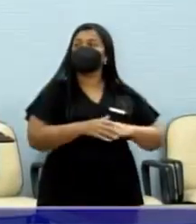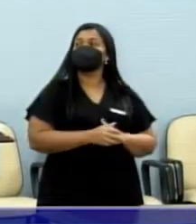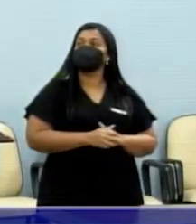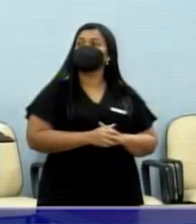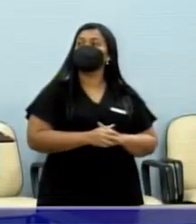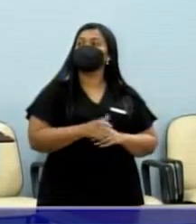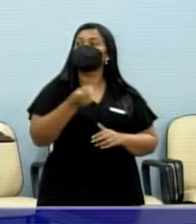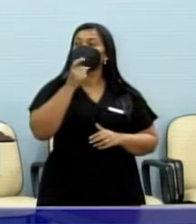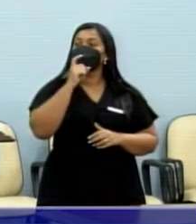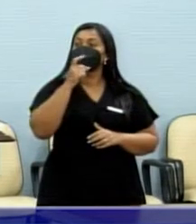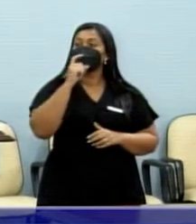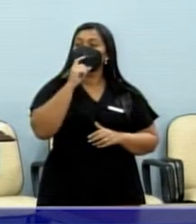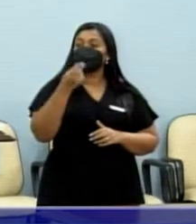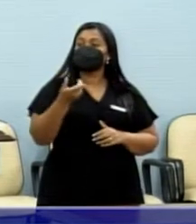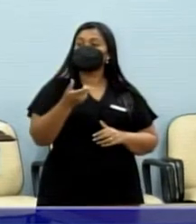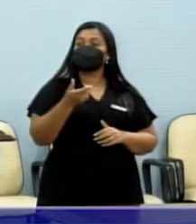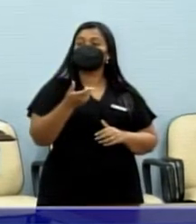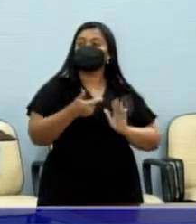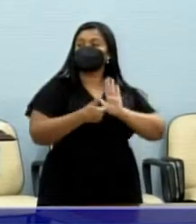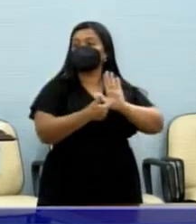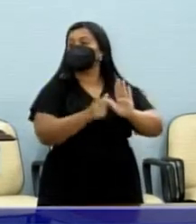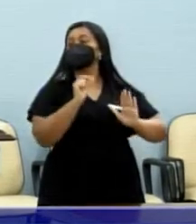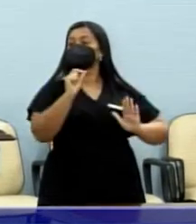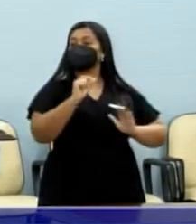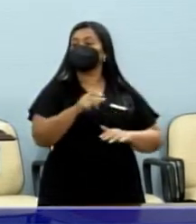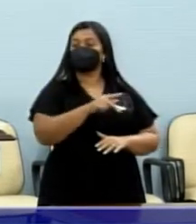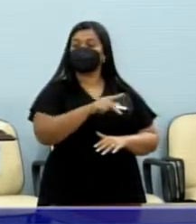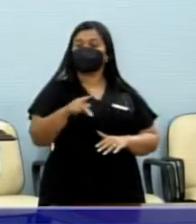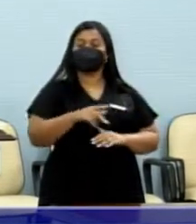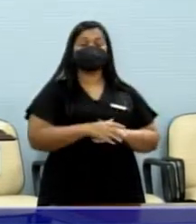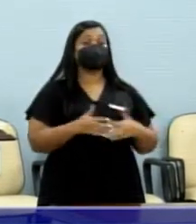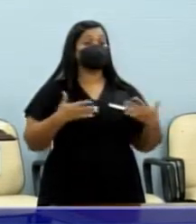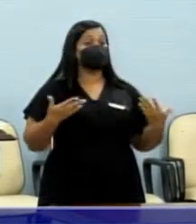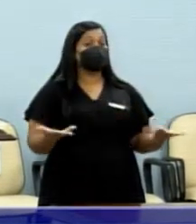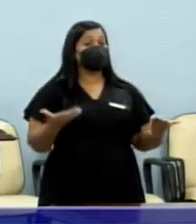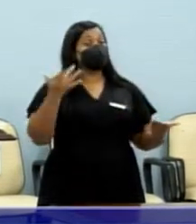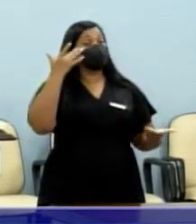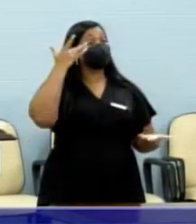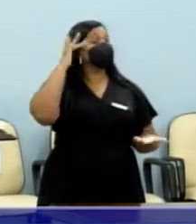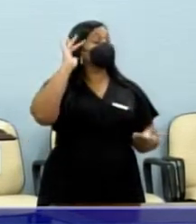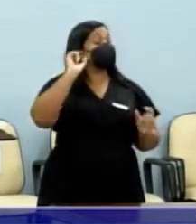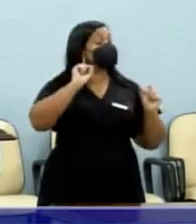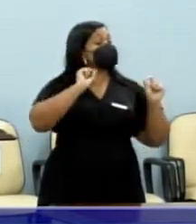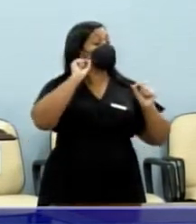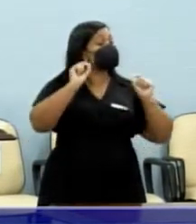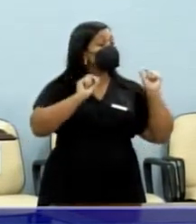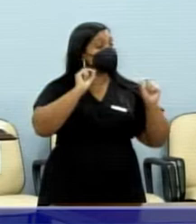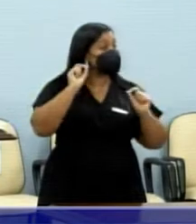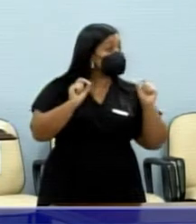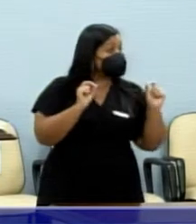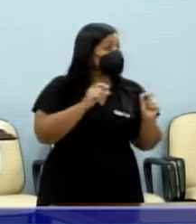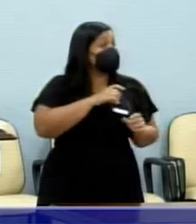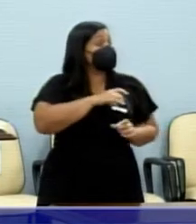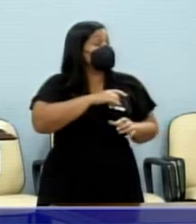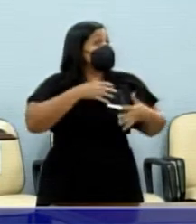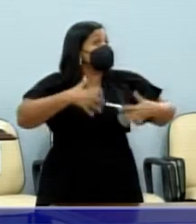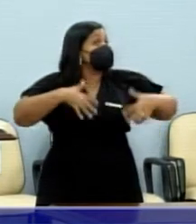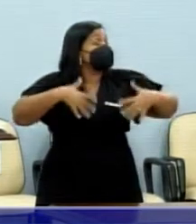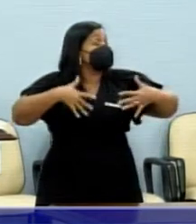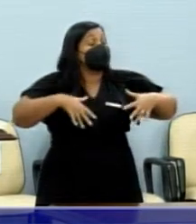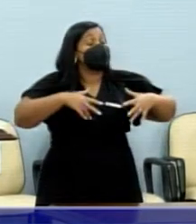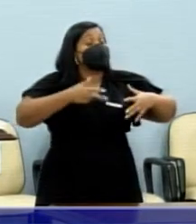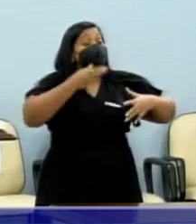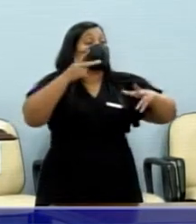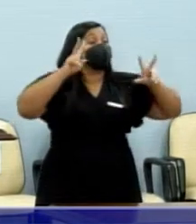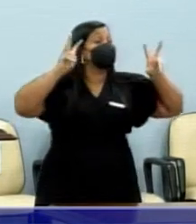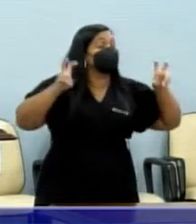aqui, a figura de presidente, conduzindo os trabalhos. Bom, não sei por que tanto esse medo para falar sobre esse tema,